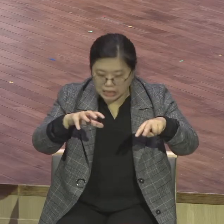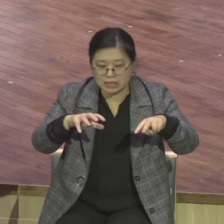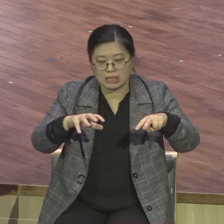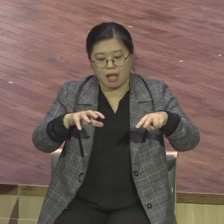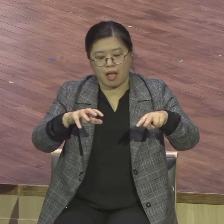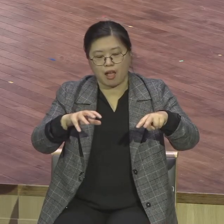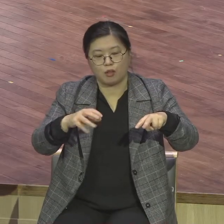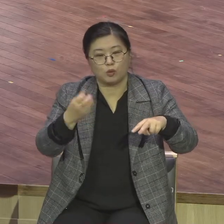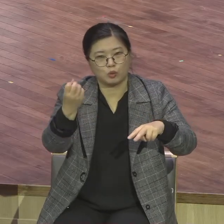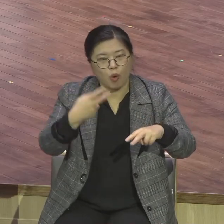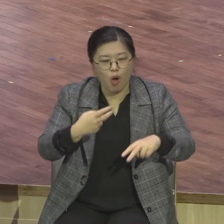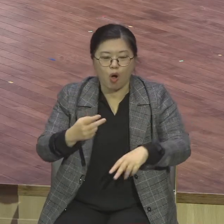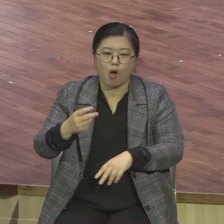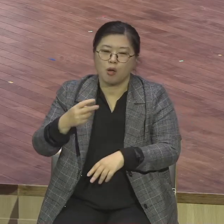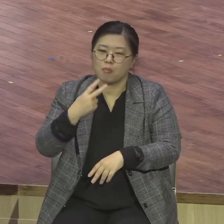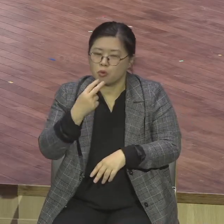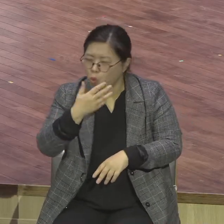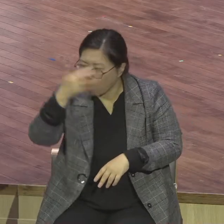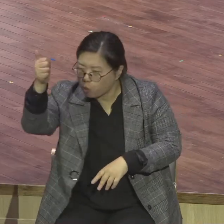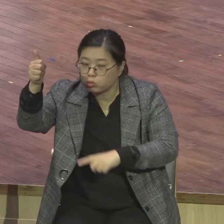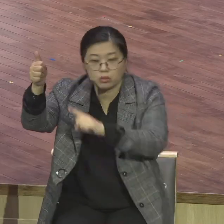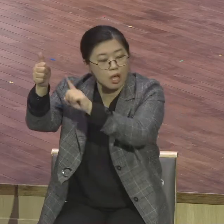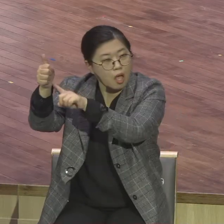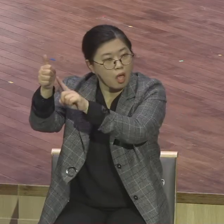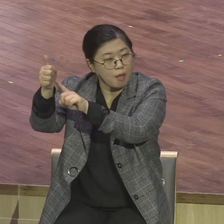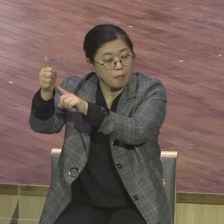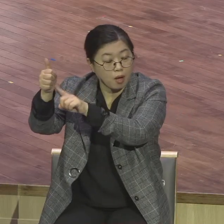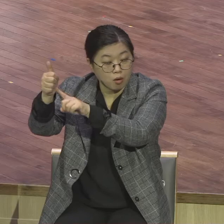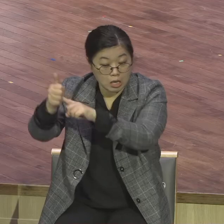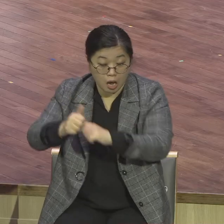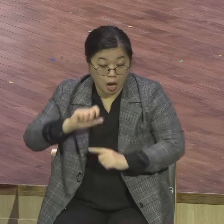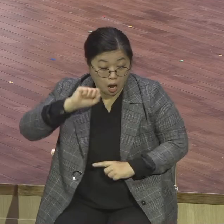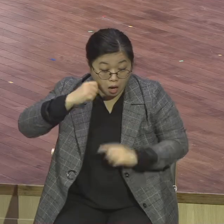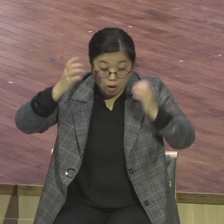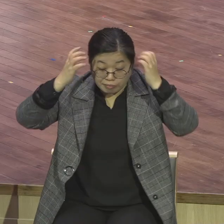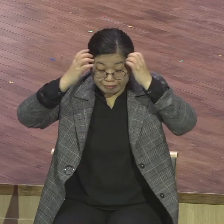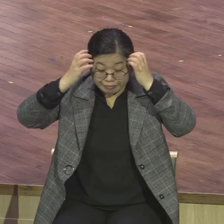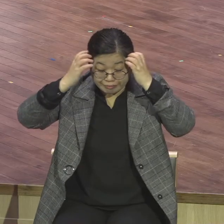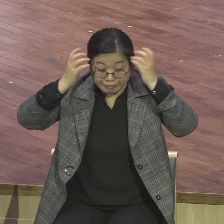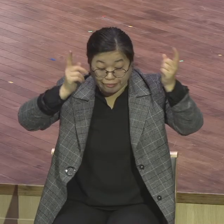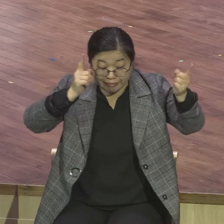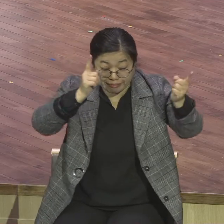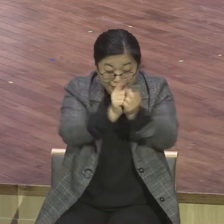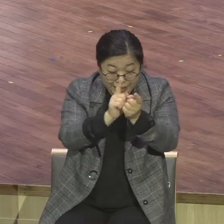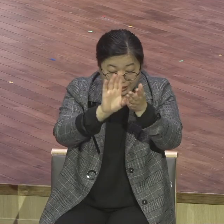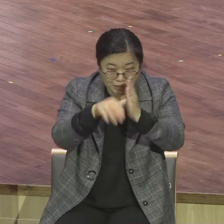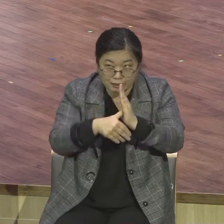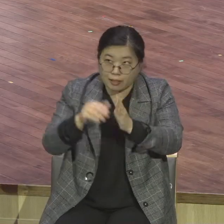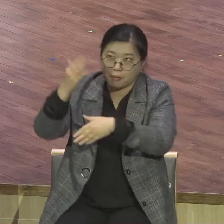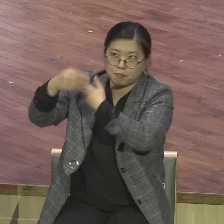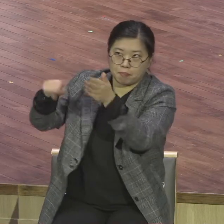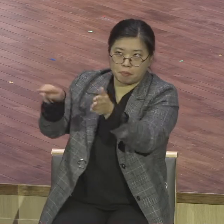성경 인물들이 그냥 인물들이 아니라고요. 죽느냐 사느냐 문제를 가지고 하나님께 합격한 사람들이요.